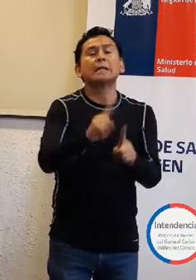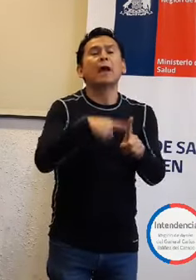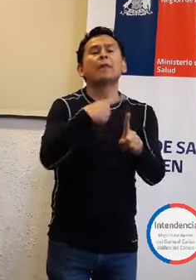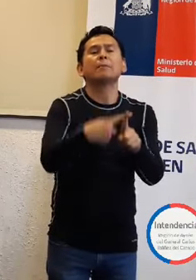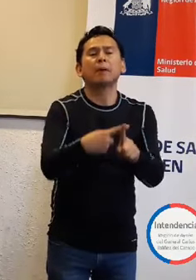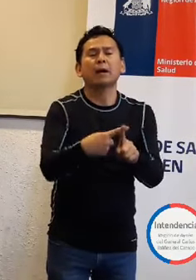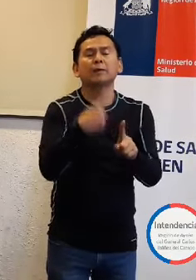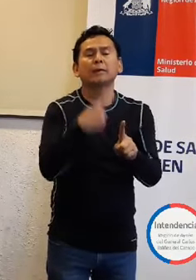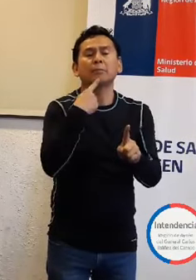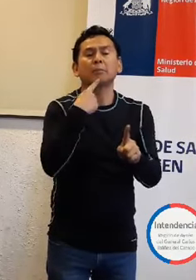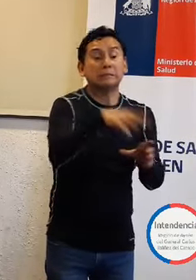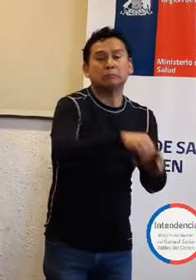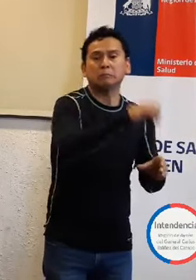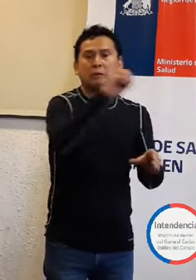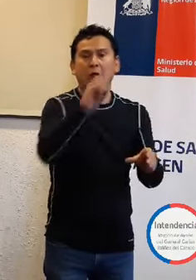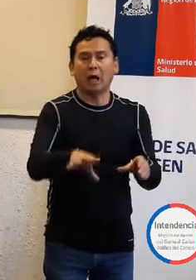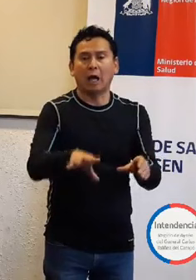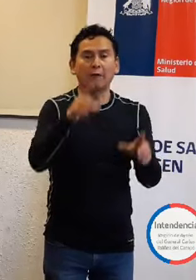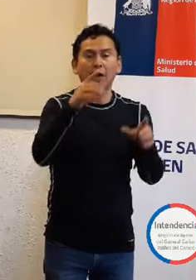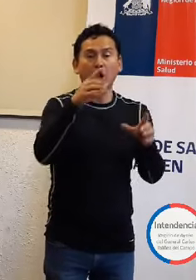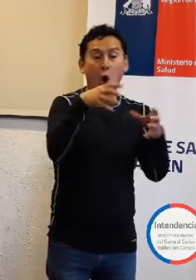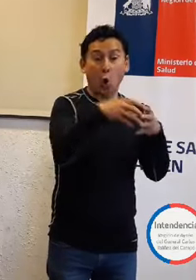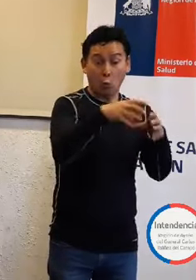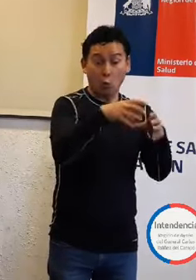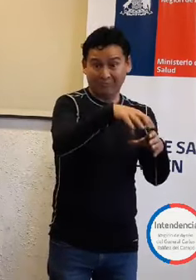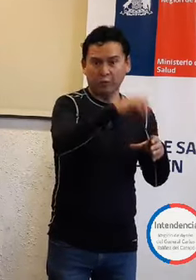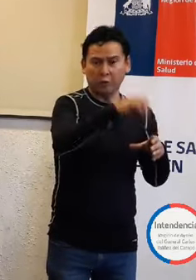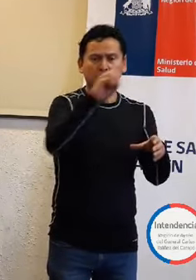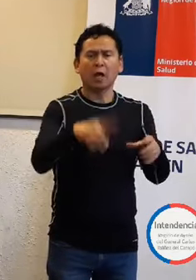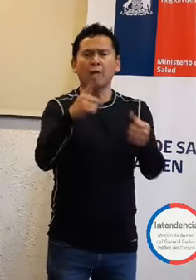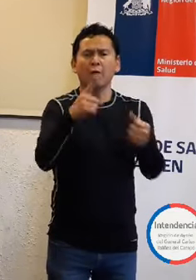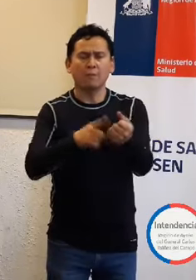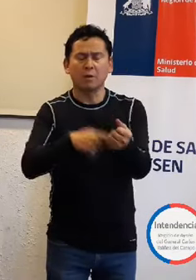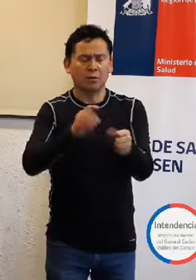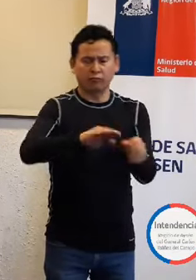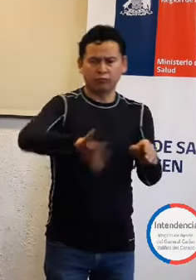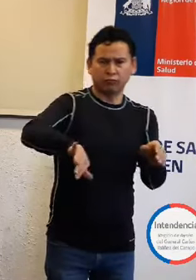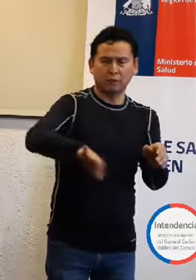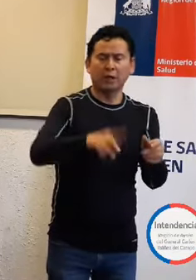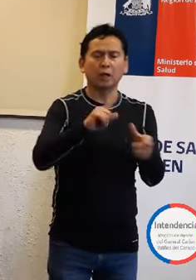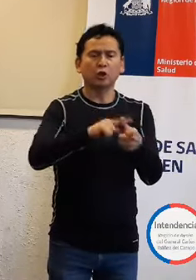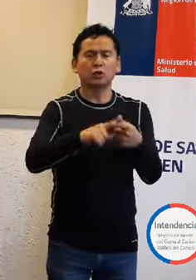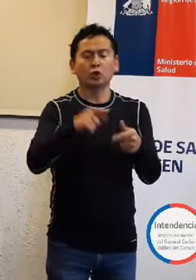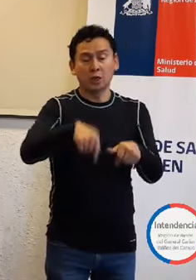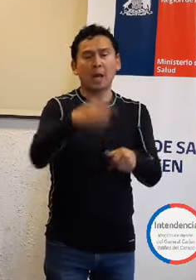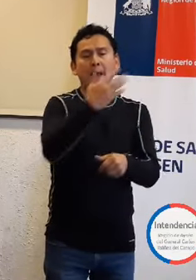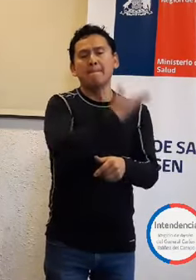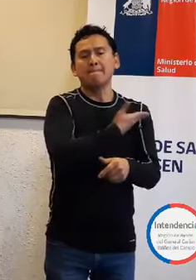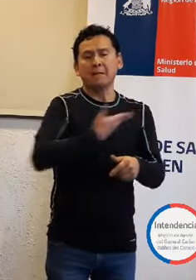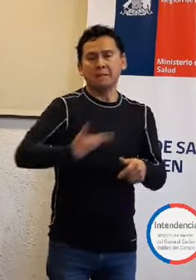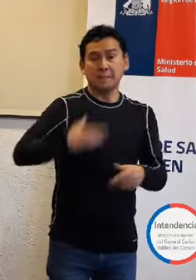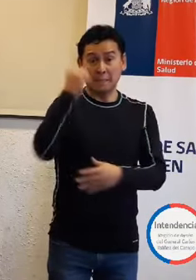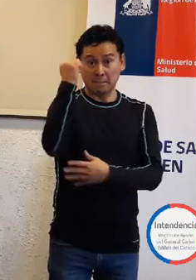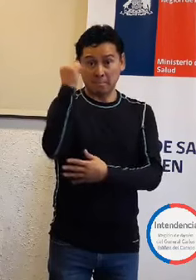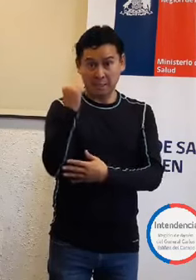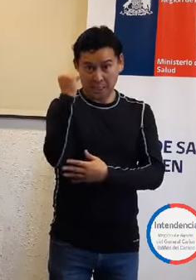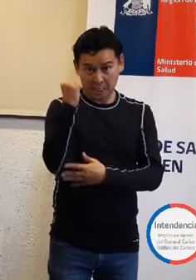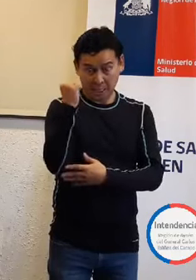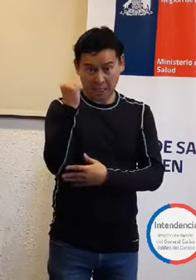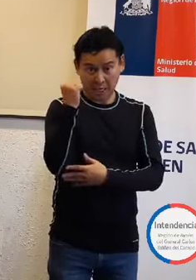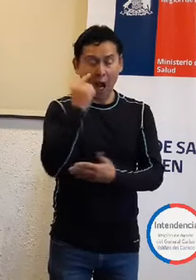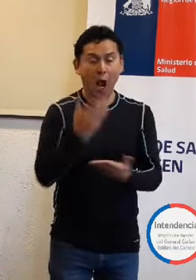sacaban del grupo objetivo o beneficiario a un importante número de familias. Es por eso que hoy día nuestro presidente Sebastián Piñera ha